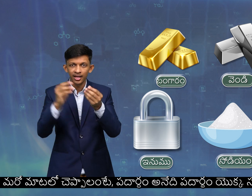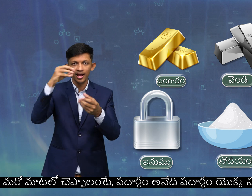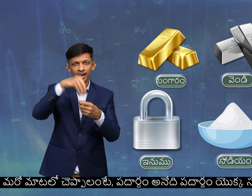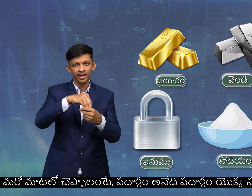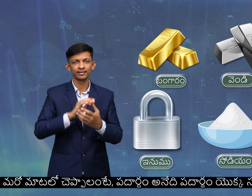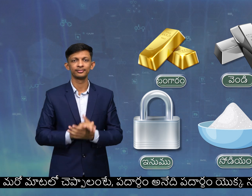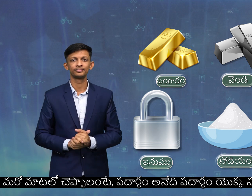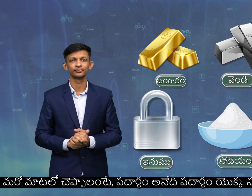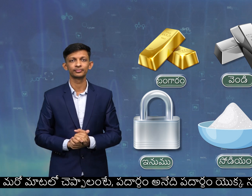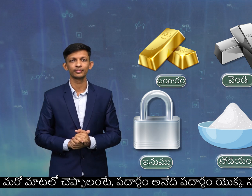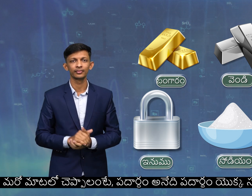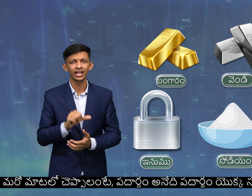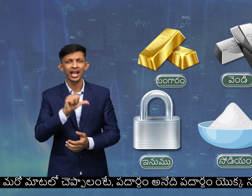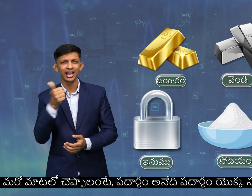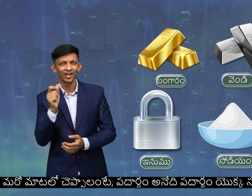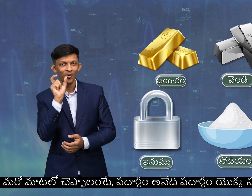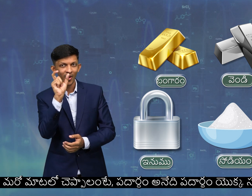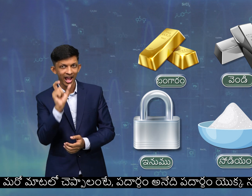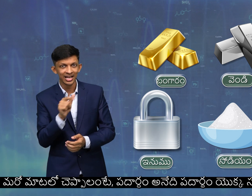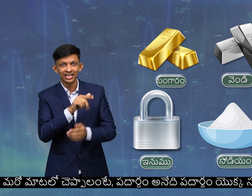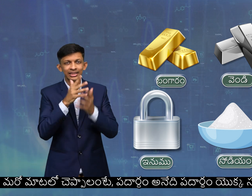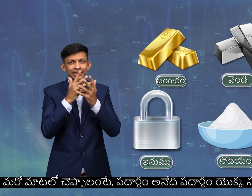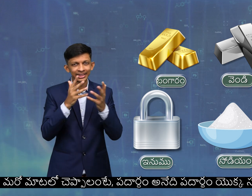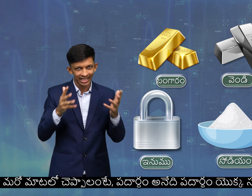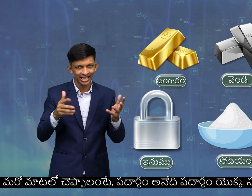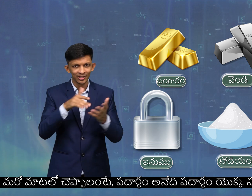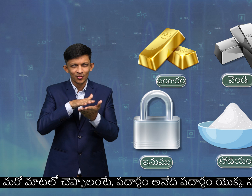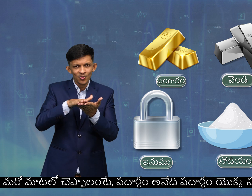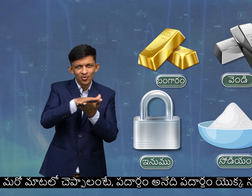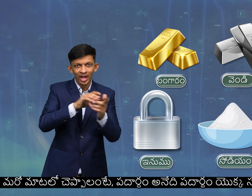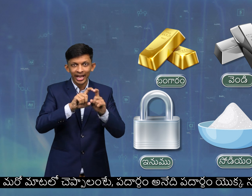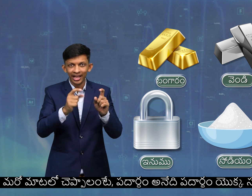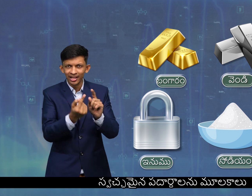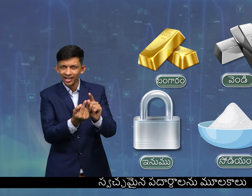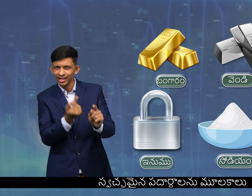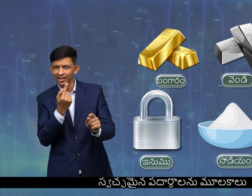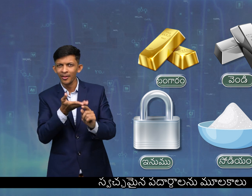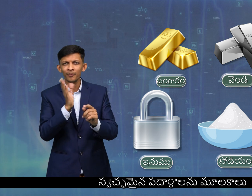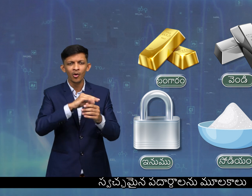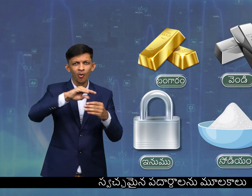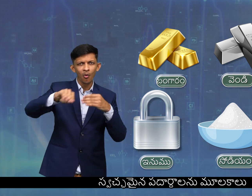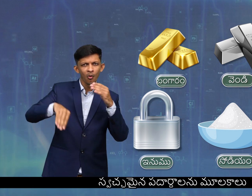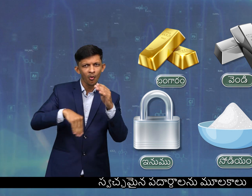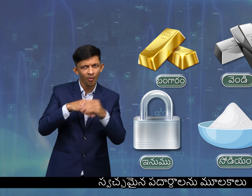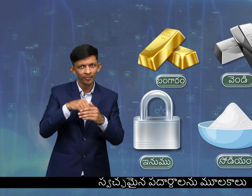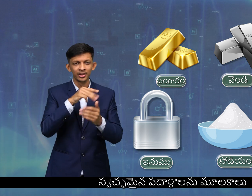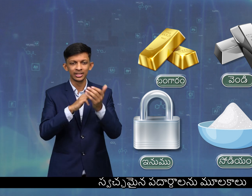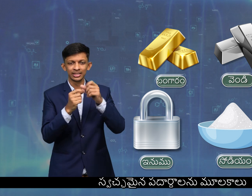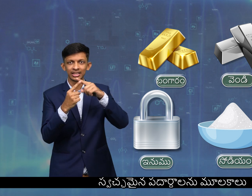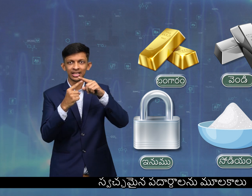పదార్థం అనేది పదార్థం యొక్క స్వచ్ఛమైన ఒకే రూపం. స్వచ్ఛమైన